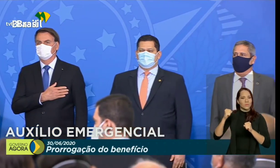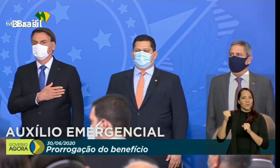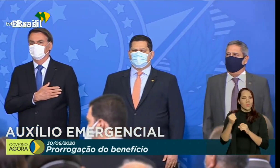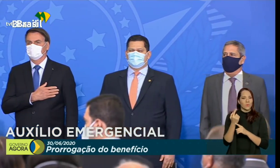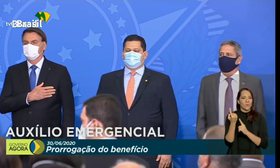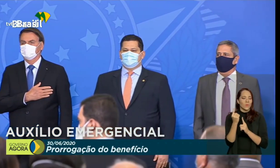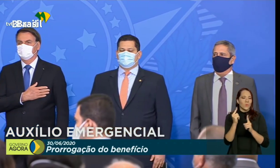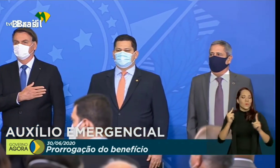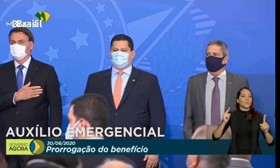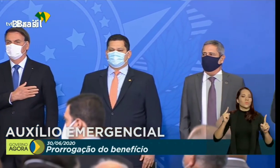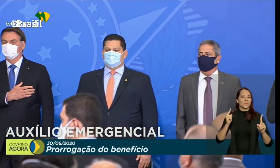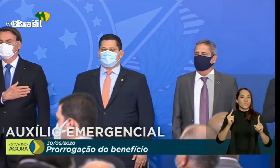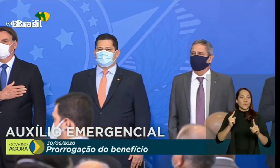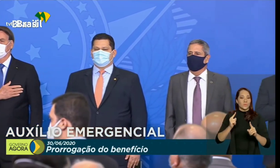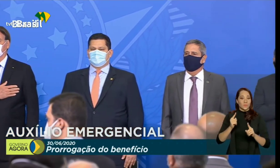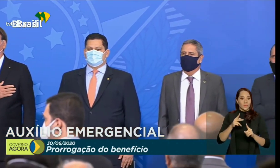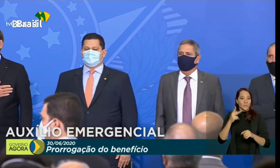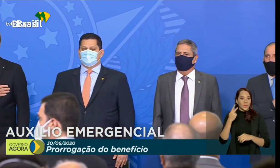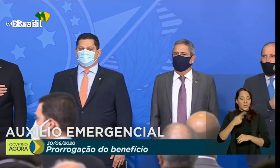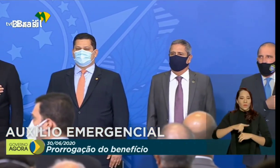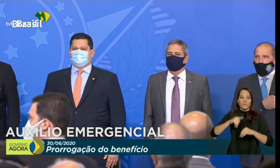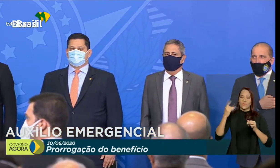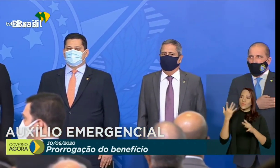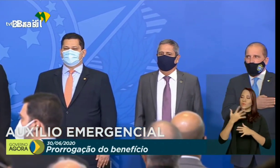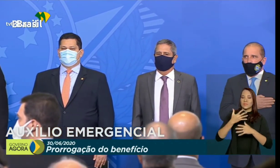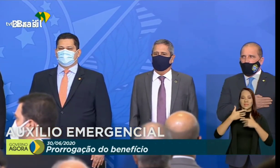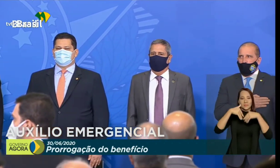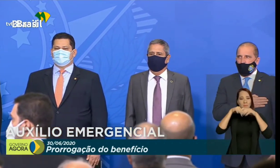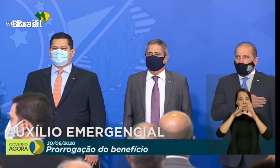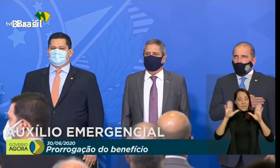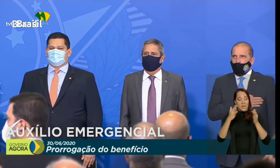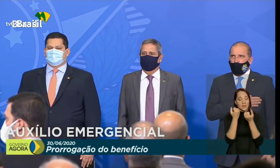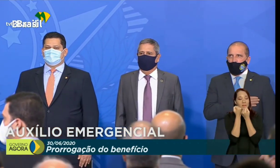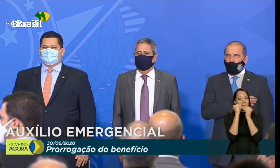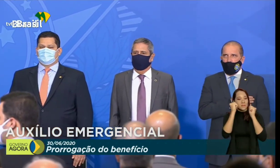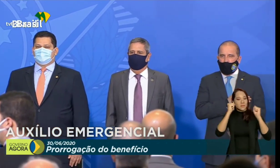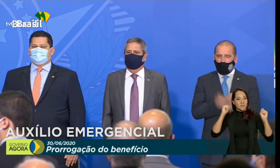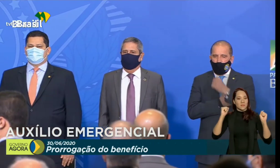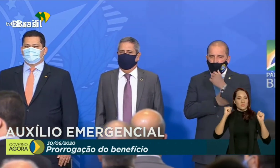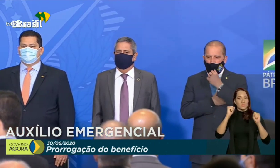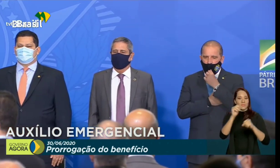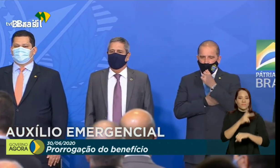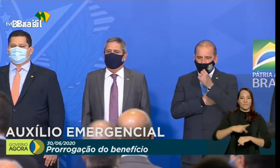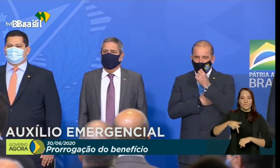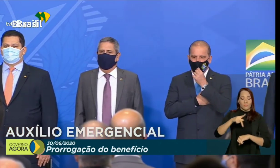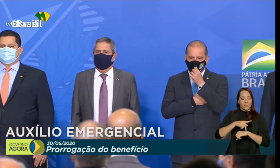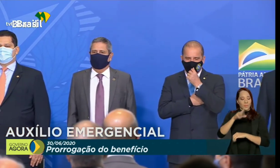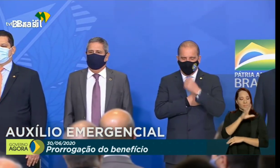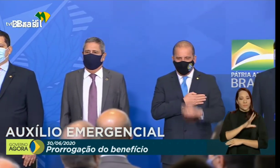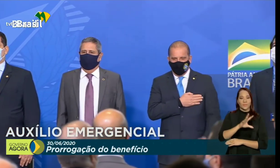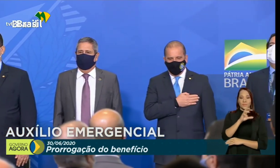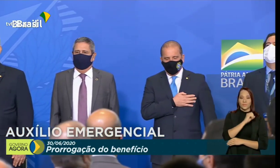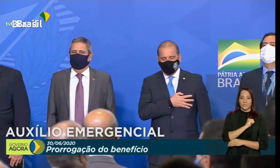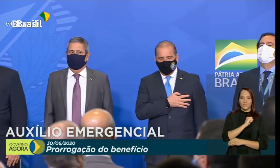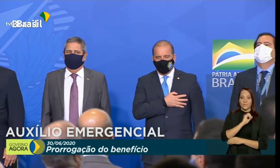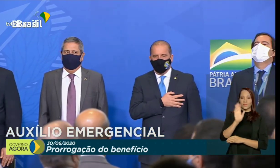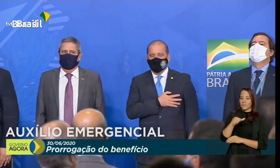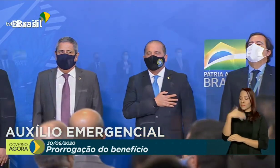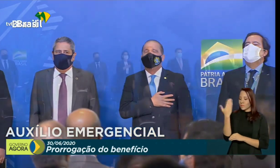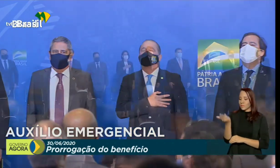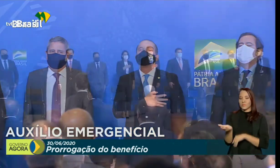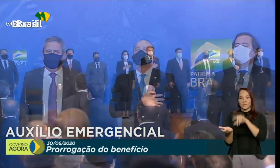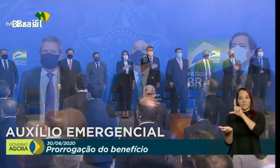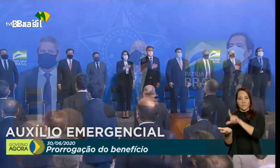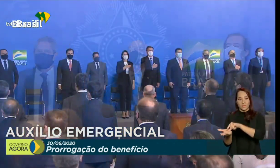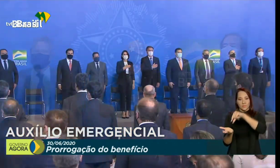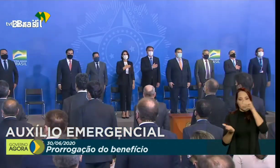pálido colosso, e o teu futuro espelha essa grandeza. Terra